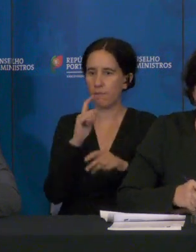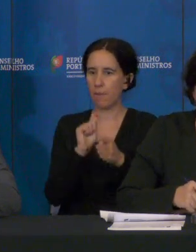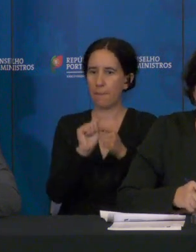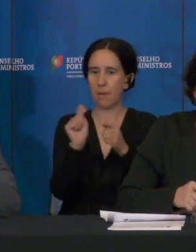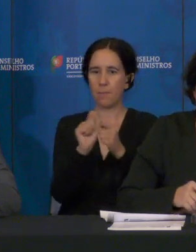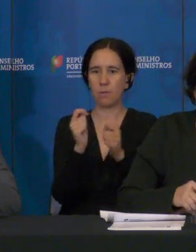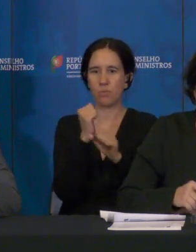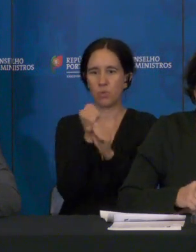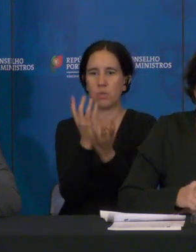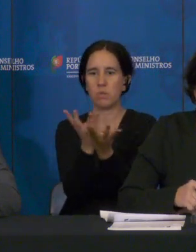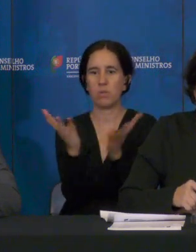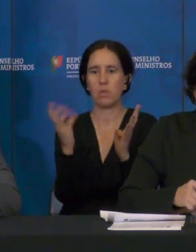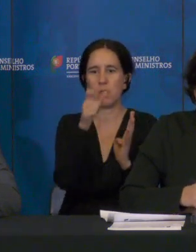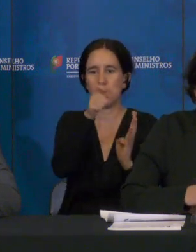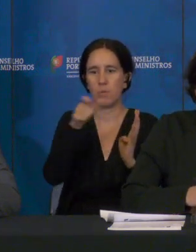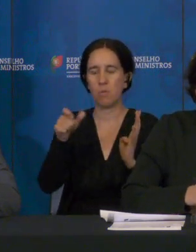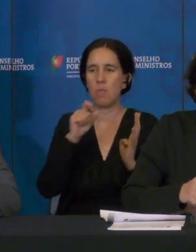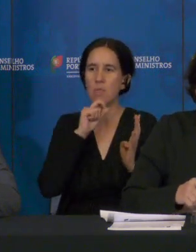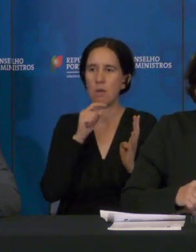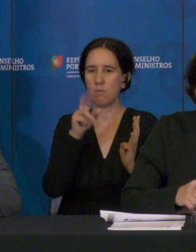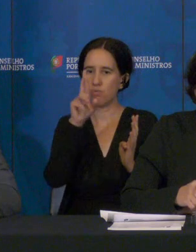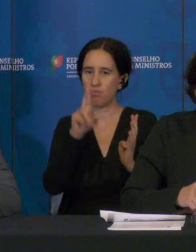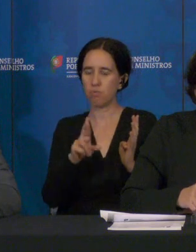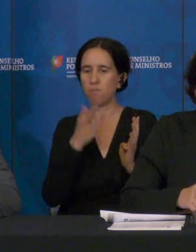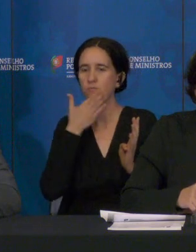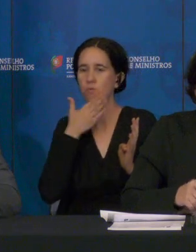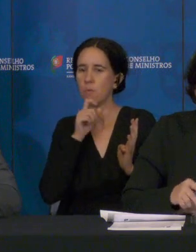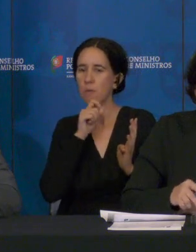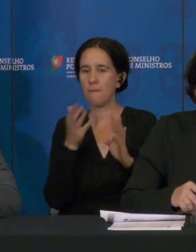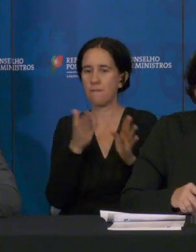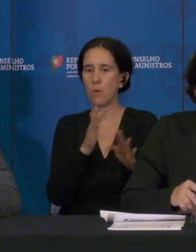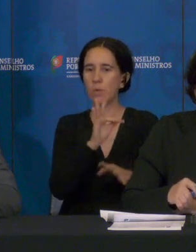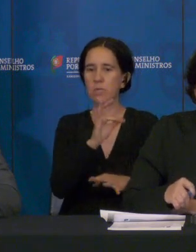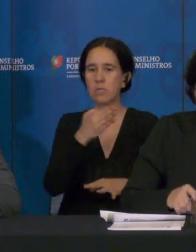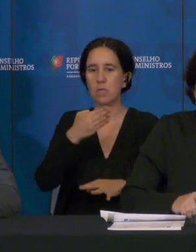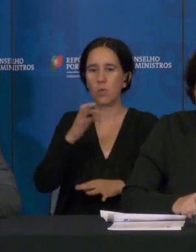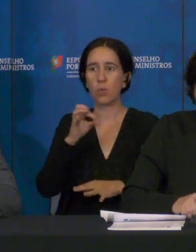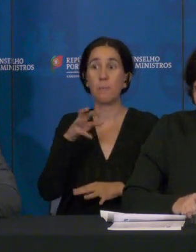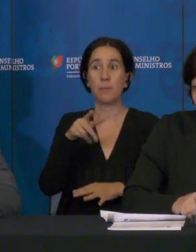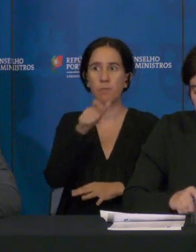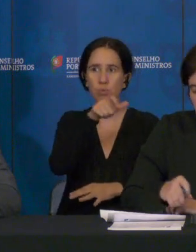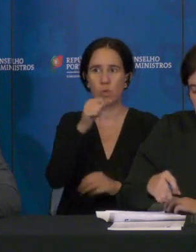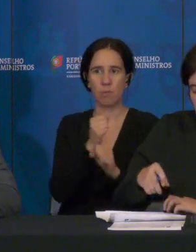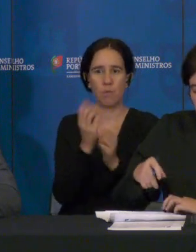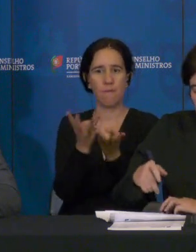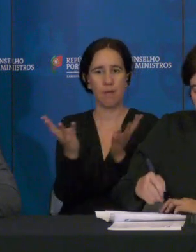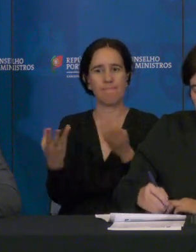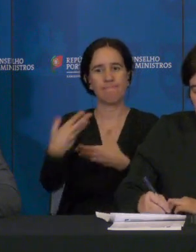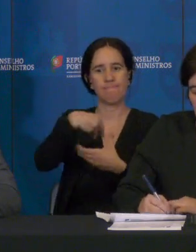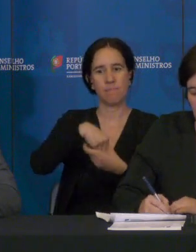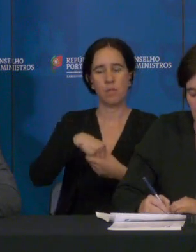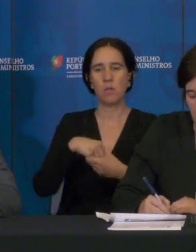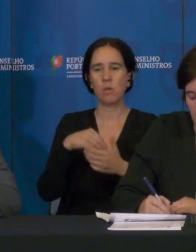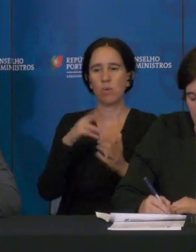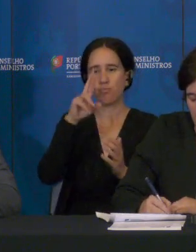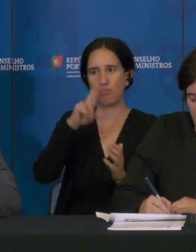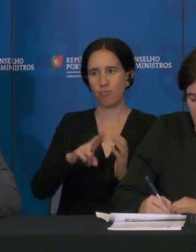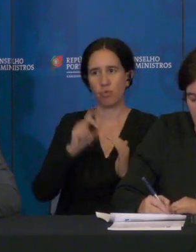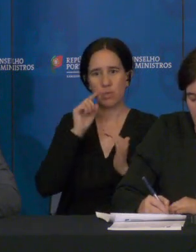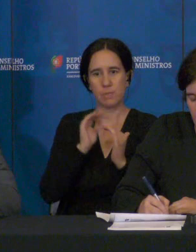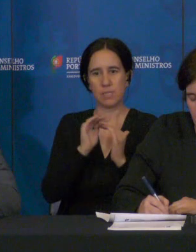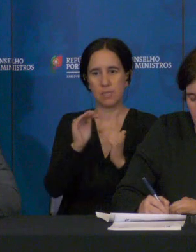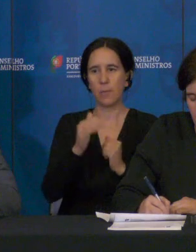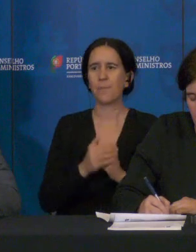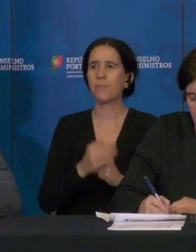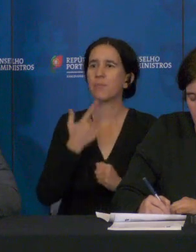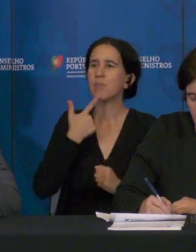condições para serem abrangidos e que prevemos que sejam cerca de 468 mil trabalhadores que serão abrangidos por este complemento de estabilização. Em relação às